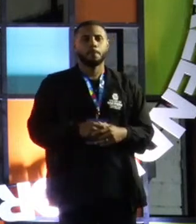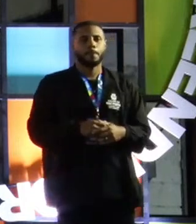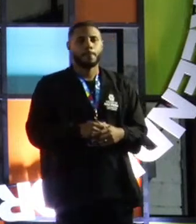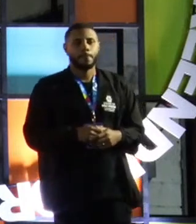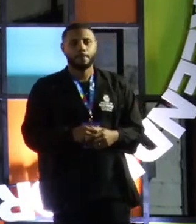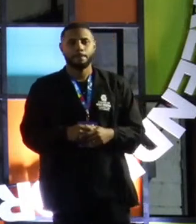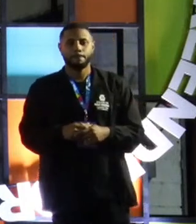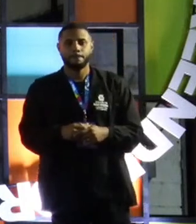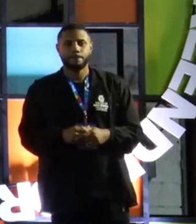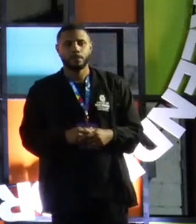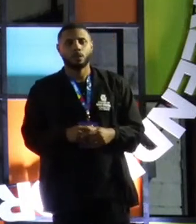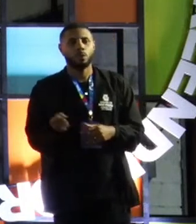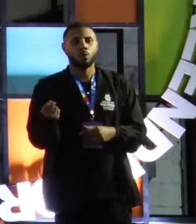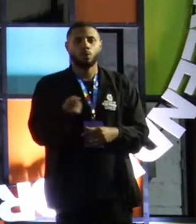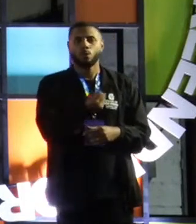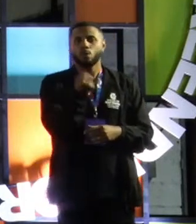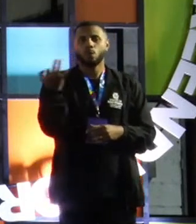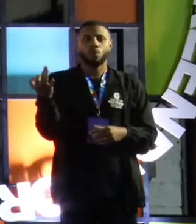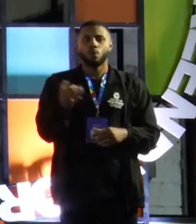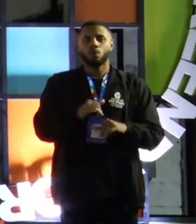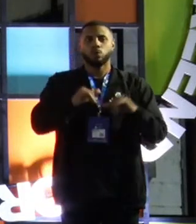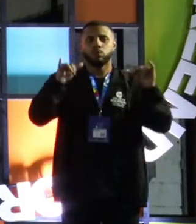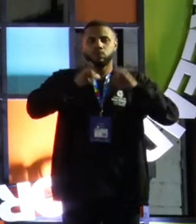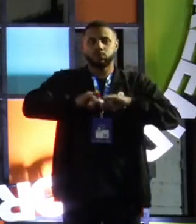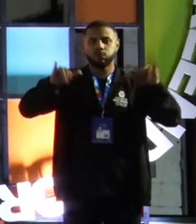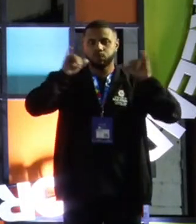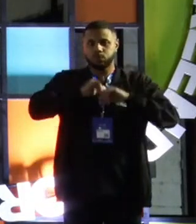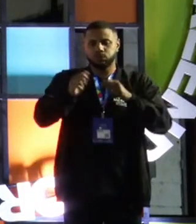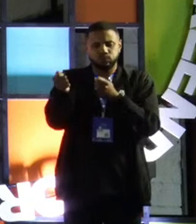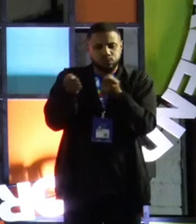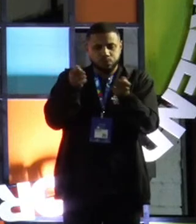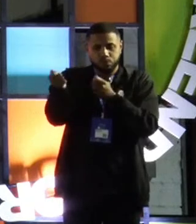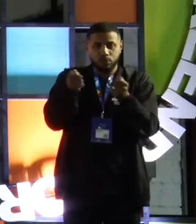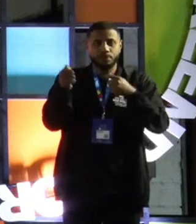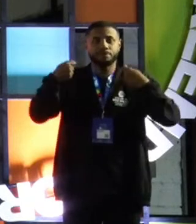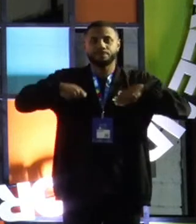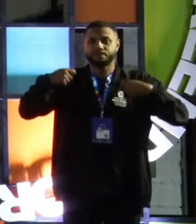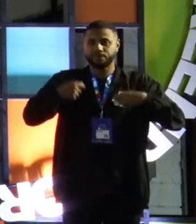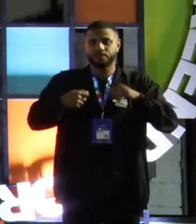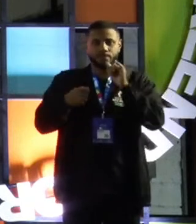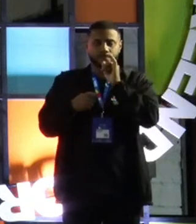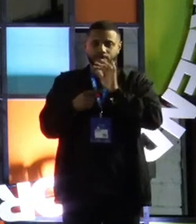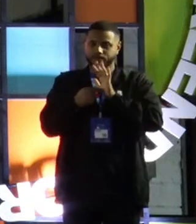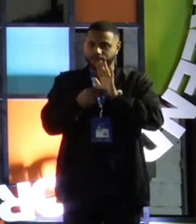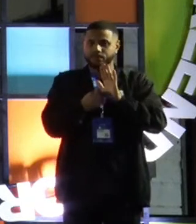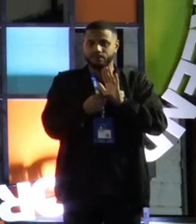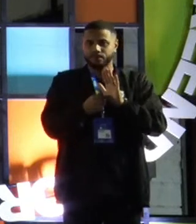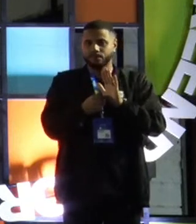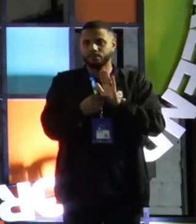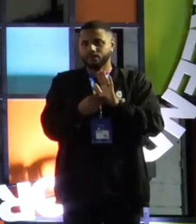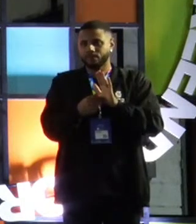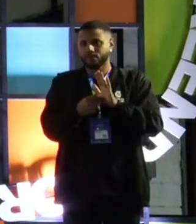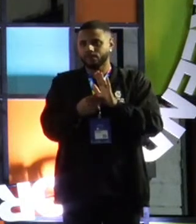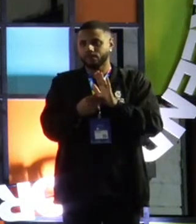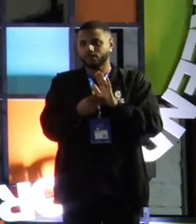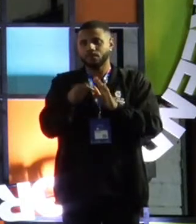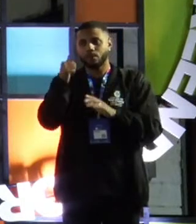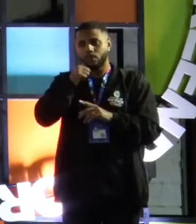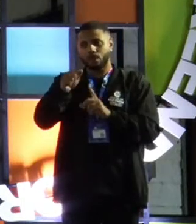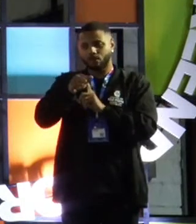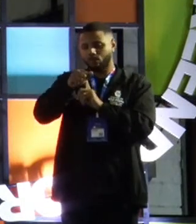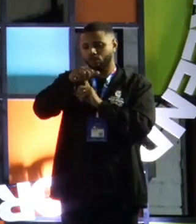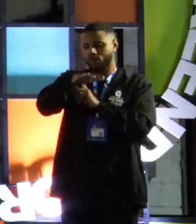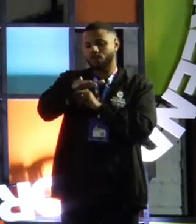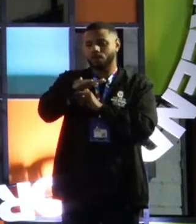Equilibre a quantidade de publicidade para não se prejudicar. Nesse caso aqui, eu vou citar um exemplo de uma